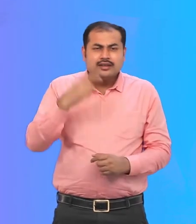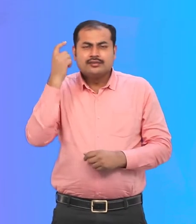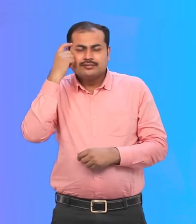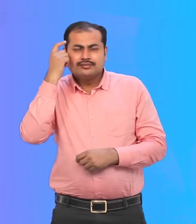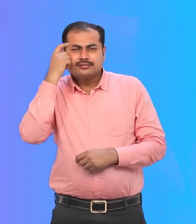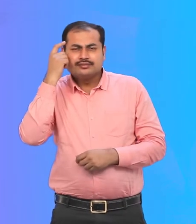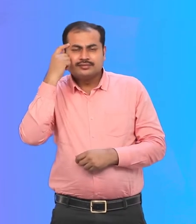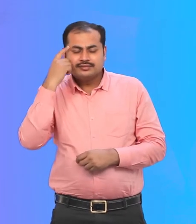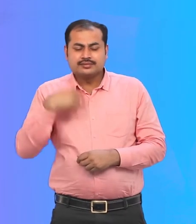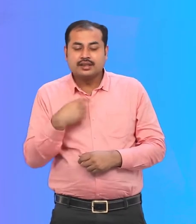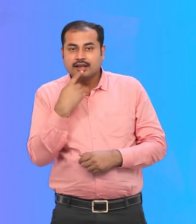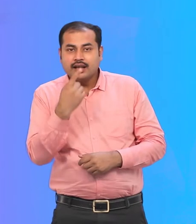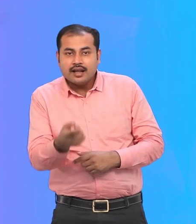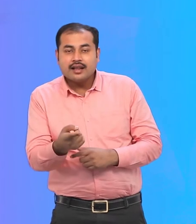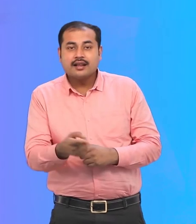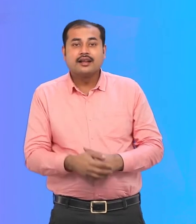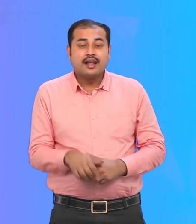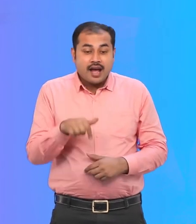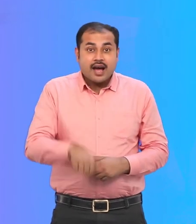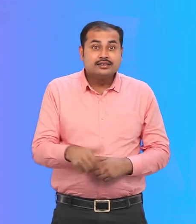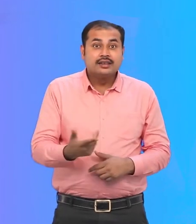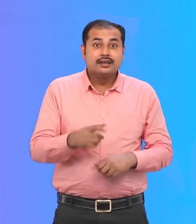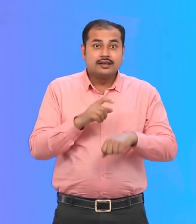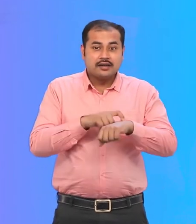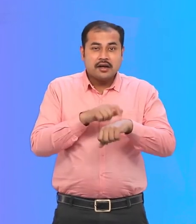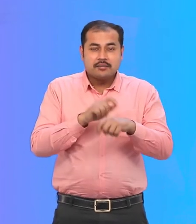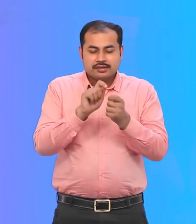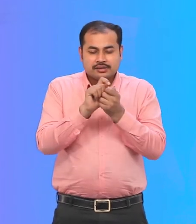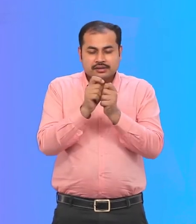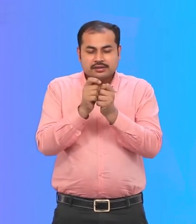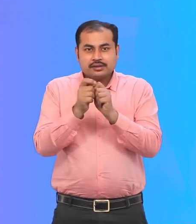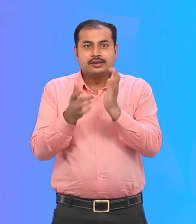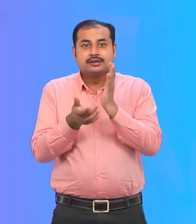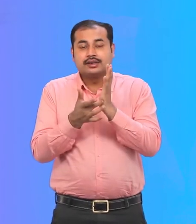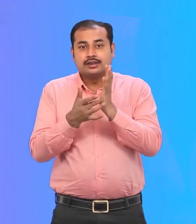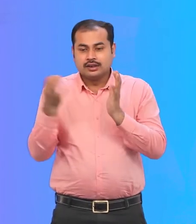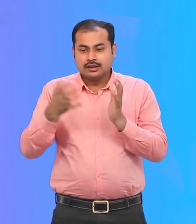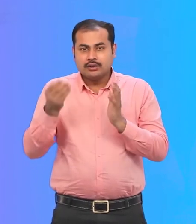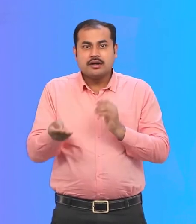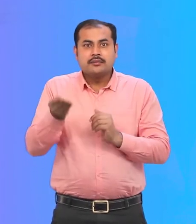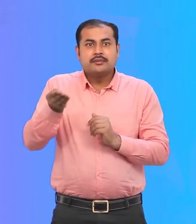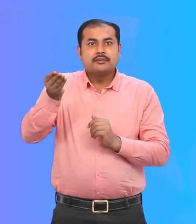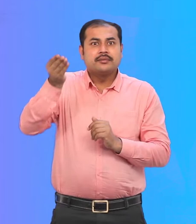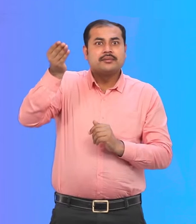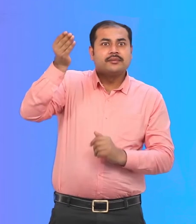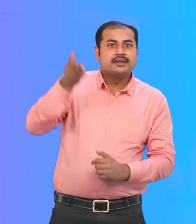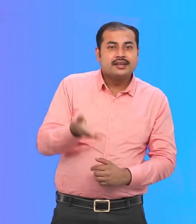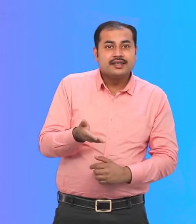है आज के आधुनिक युग में यह जरूरी है कि इंटरनेट वेबसाइट और